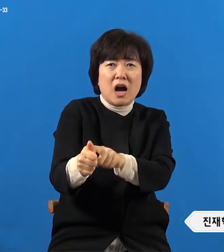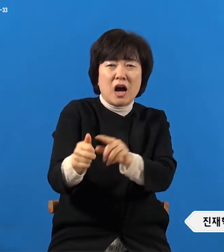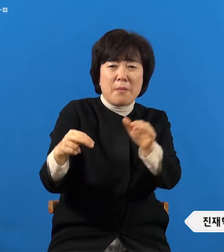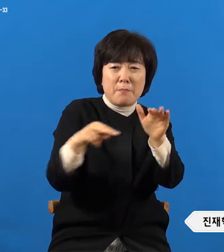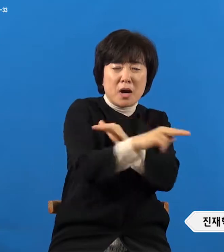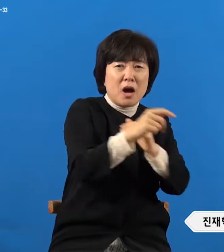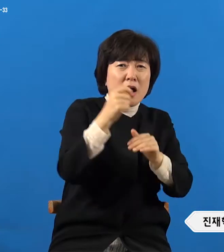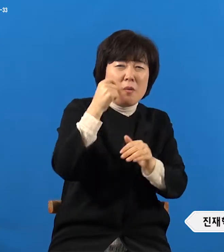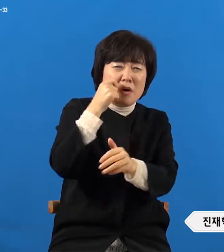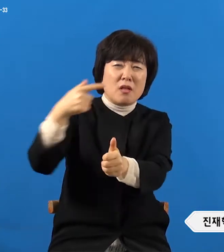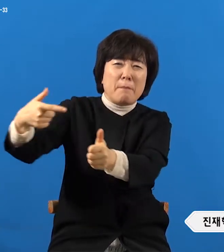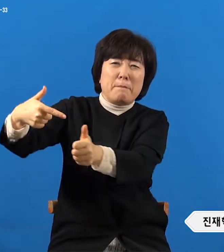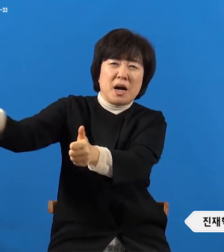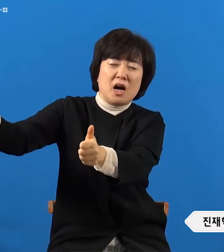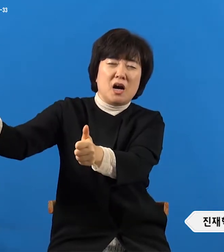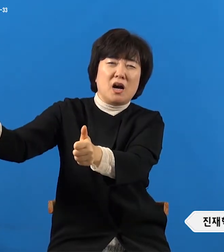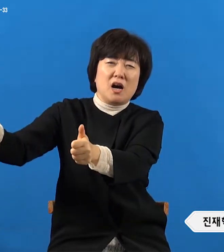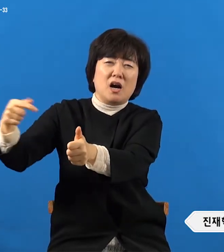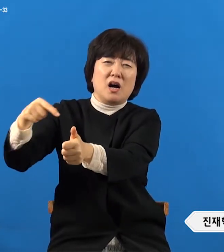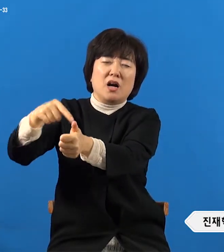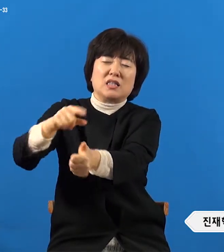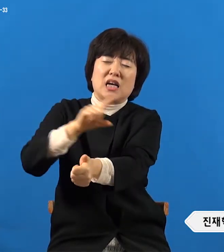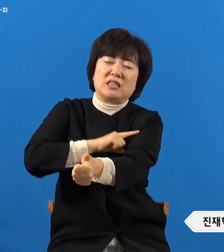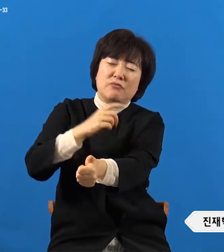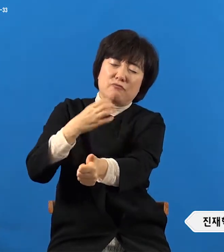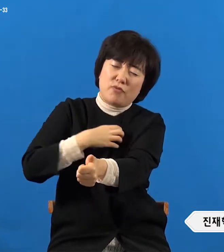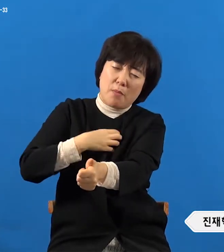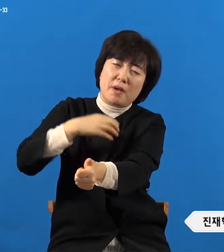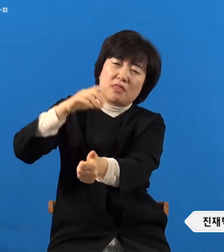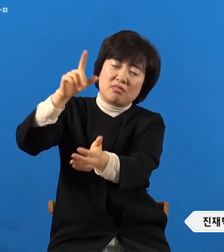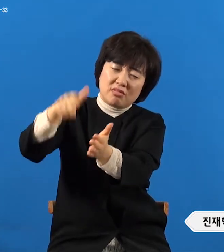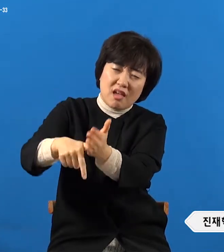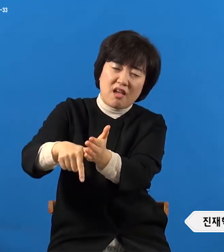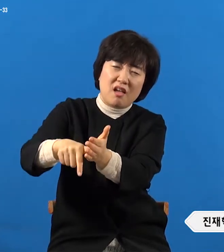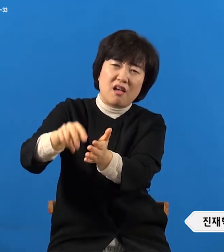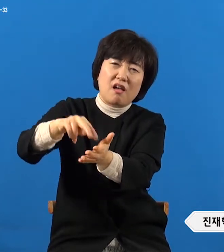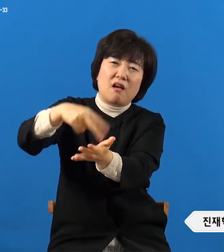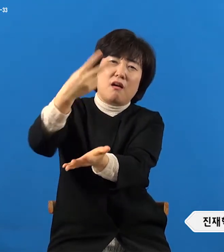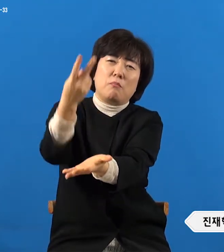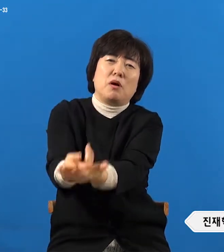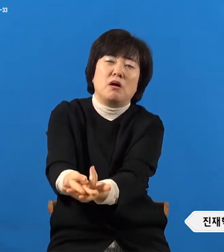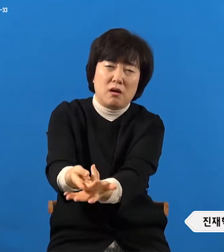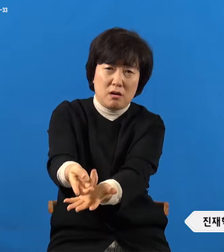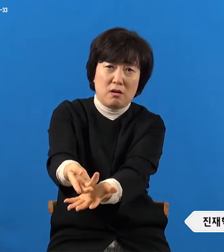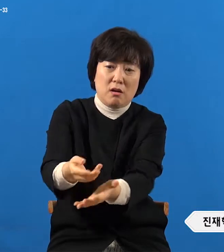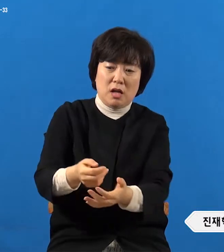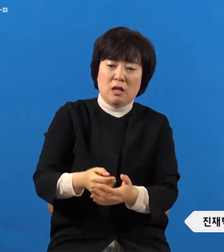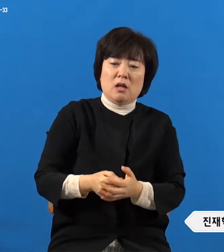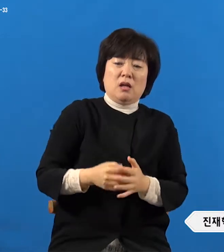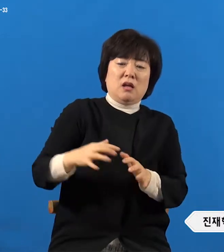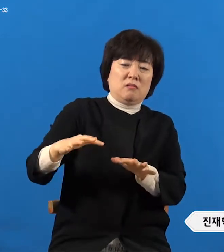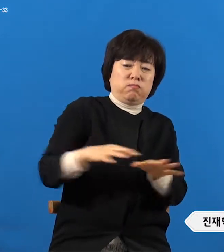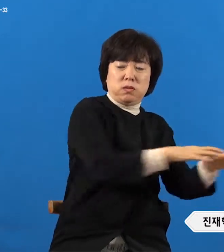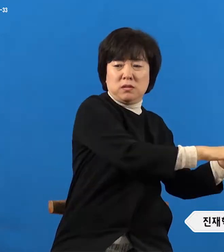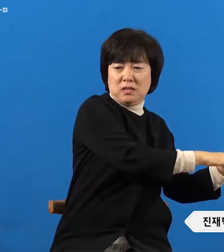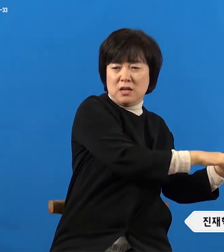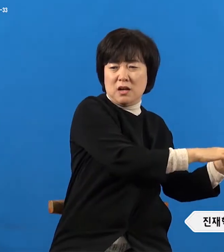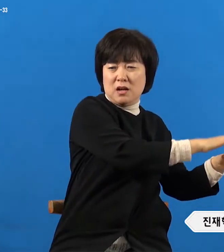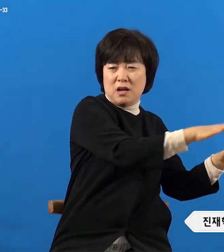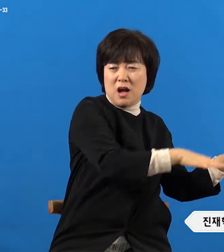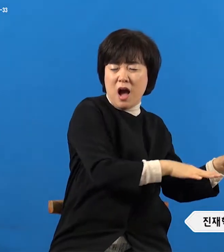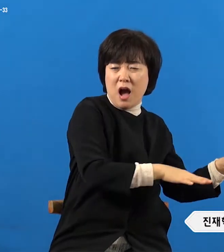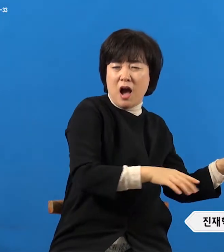못하고 총탄을 맞고 가장 위험한 데에 그냥 쓰러져 있게 됩니다. 그는 소리를